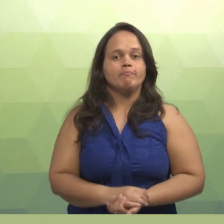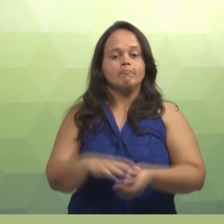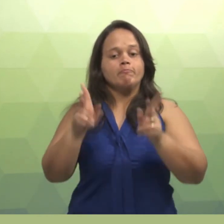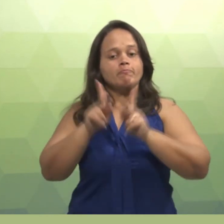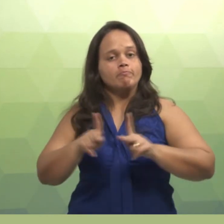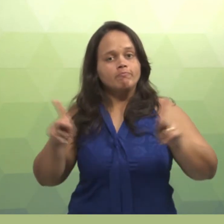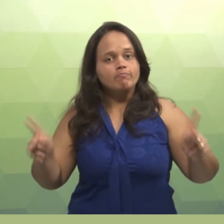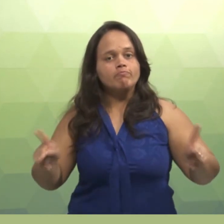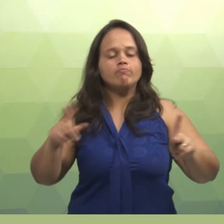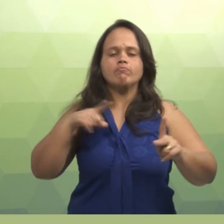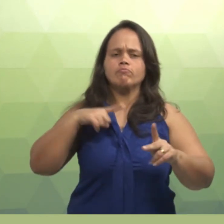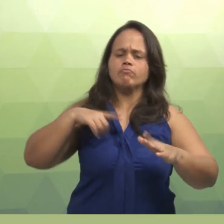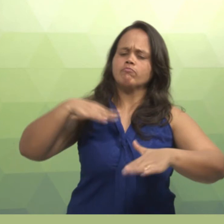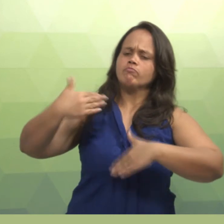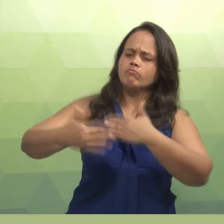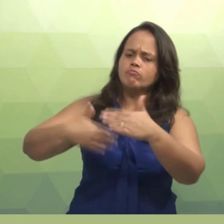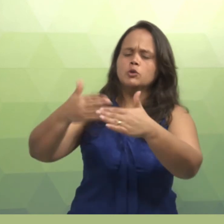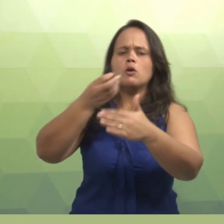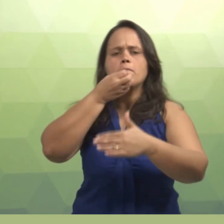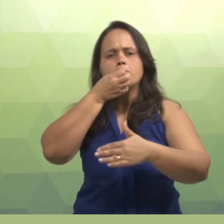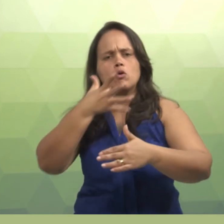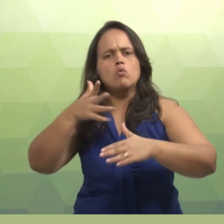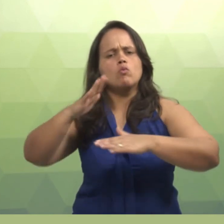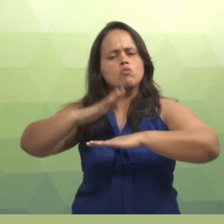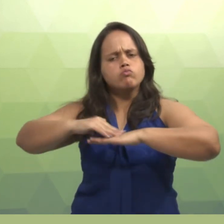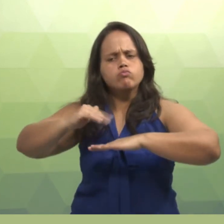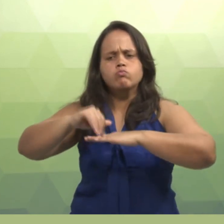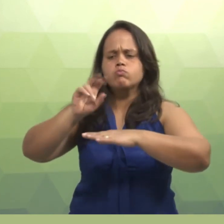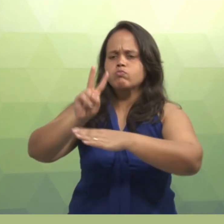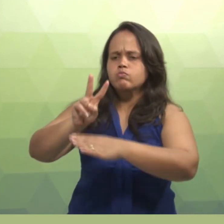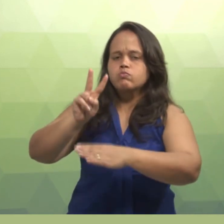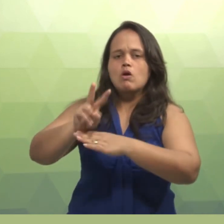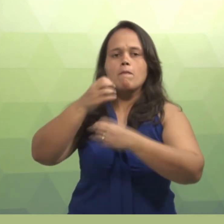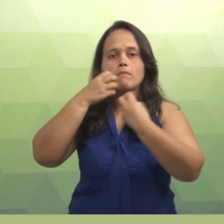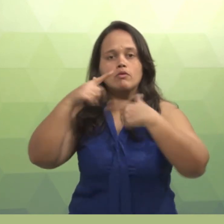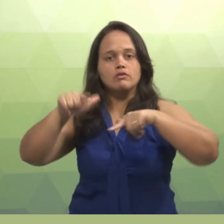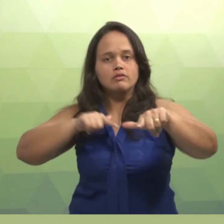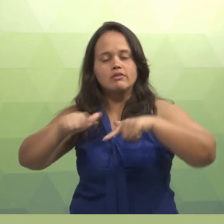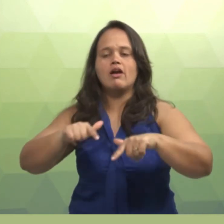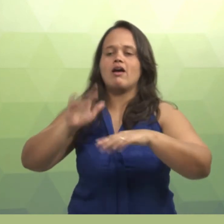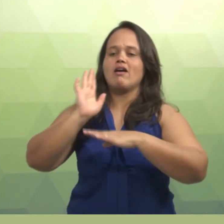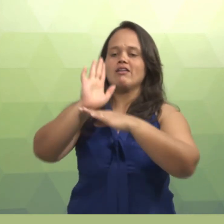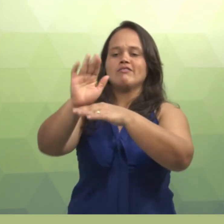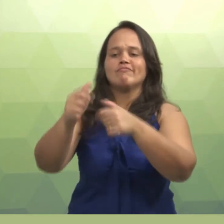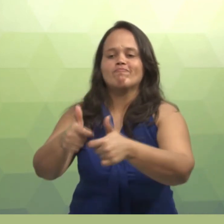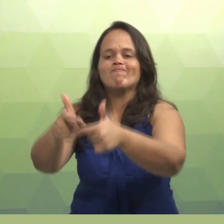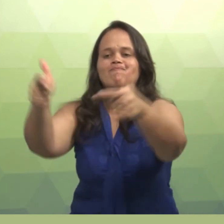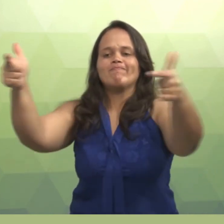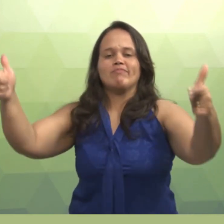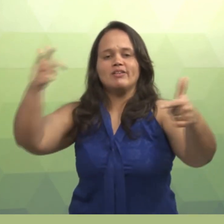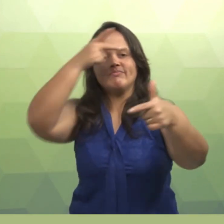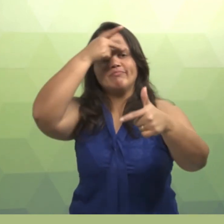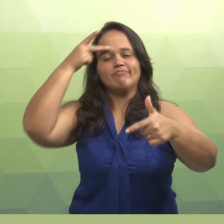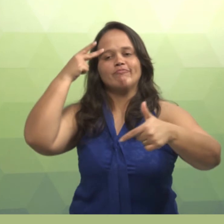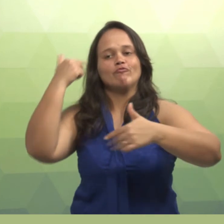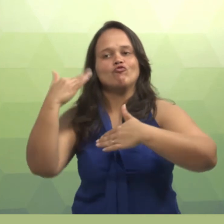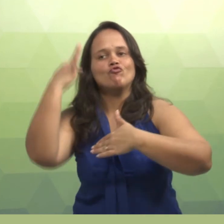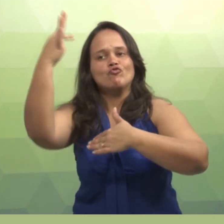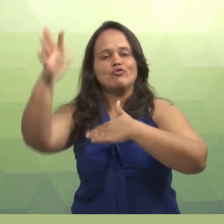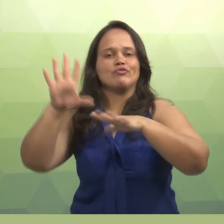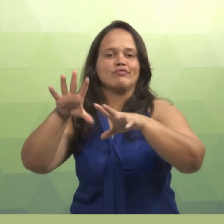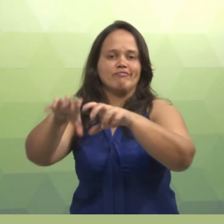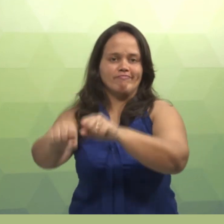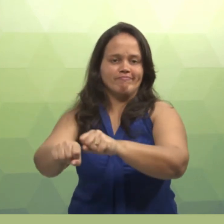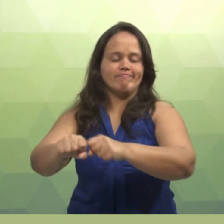desempenhar com zelo o seu trabalho, mais contribuirá para o grupo de pessoas que ele ajudou a formar. Então, com